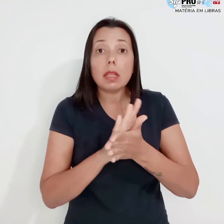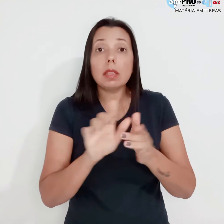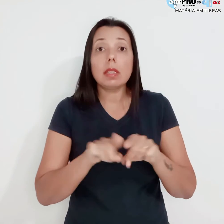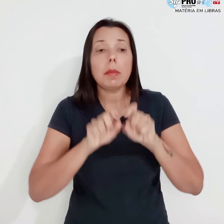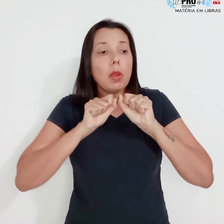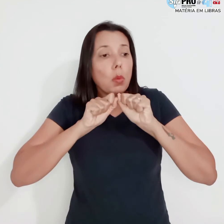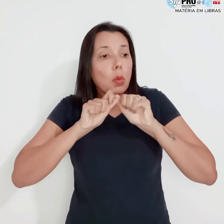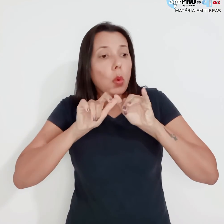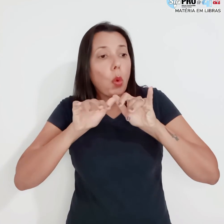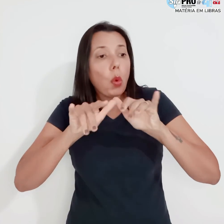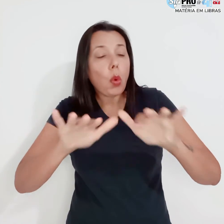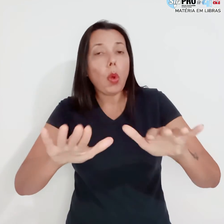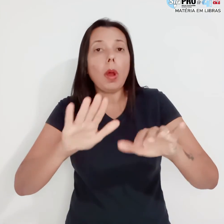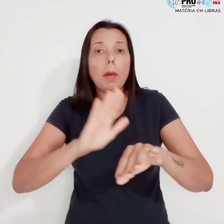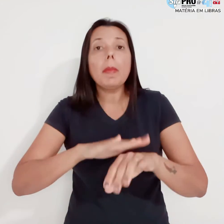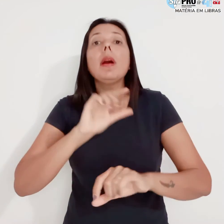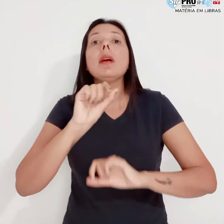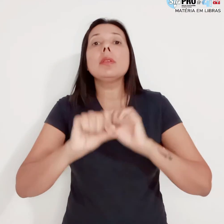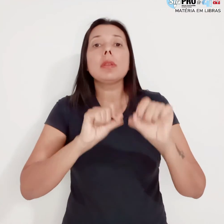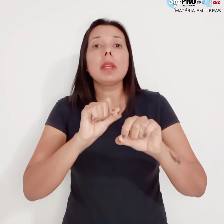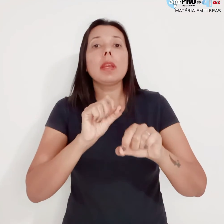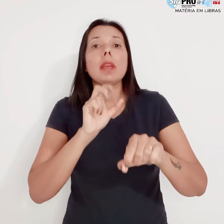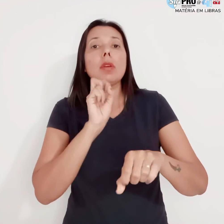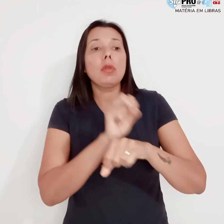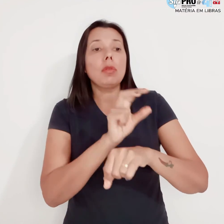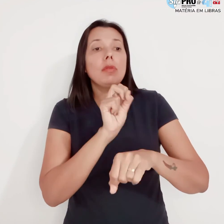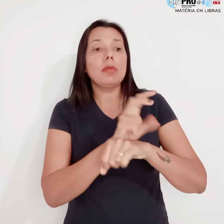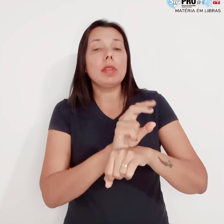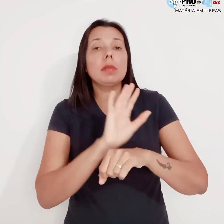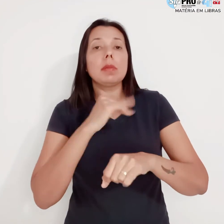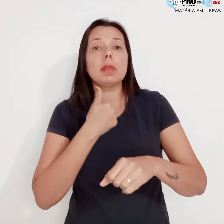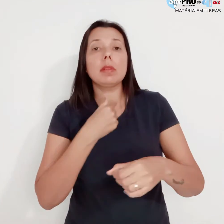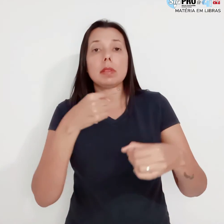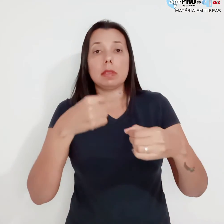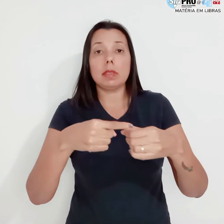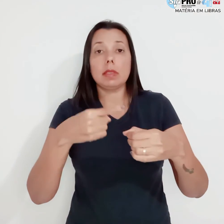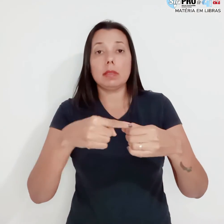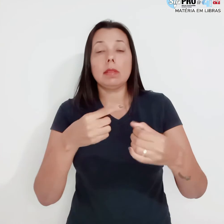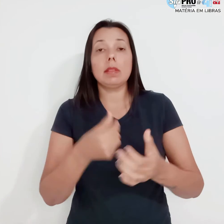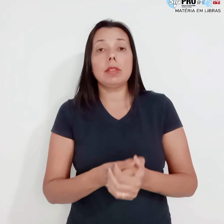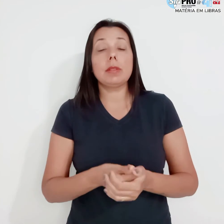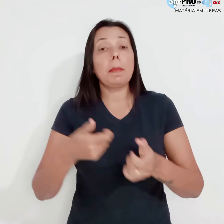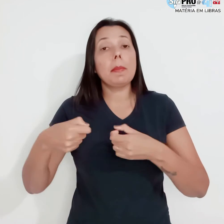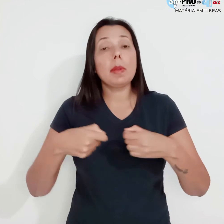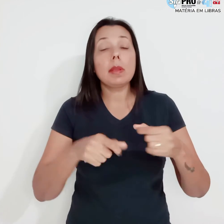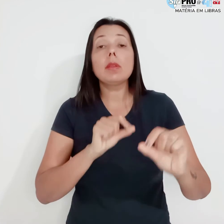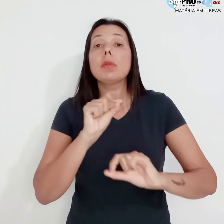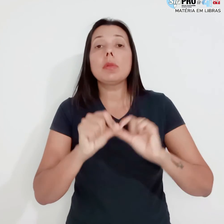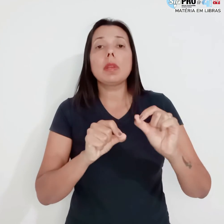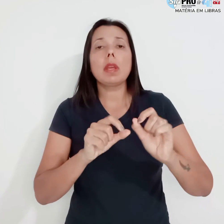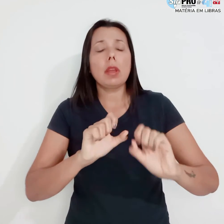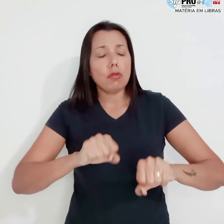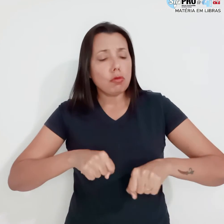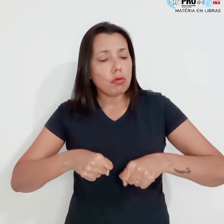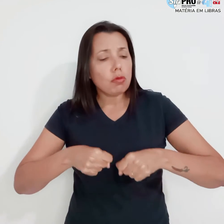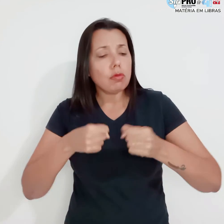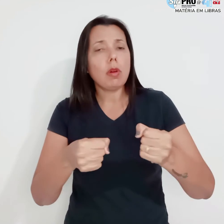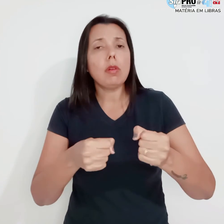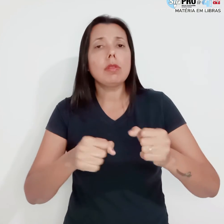disseminem ainda mais o vírus pela nossa cidade. É preciso forte a atuação do